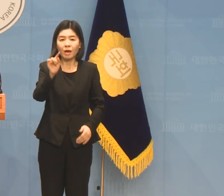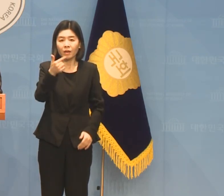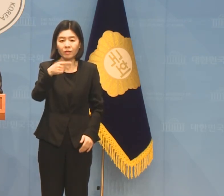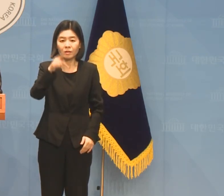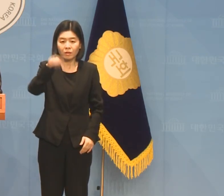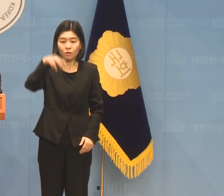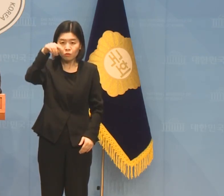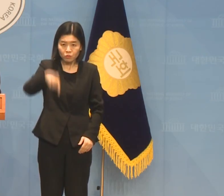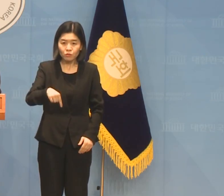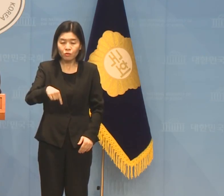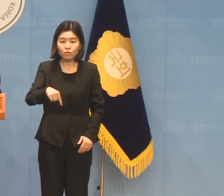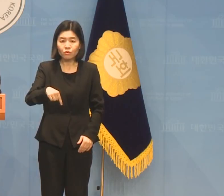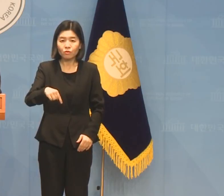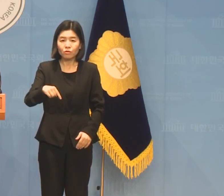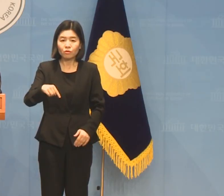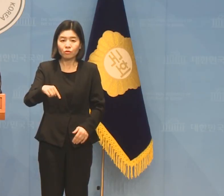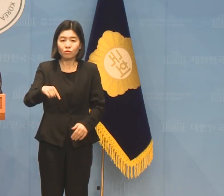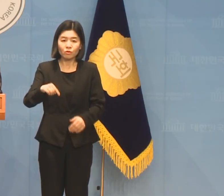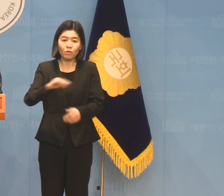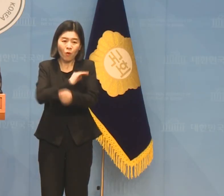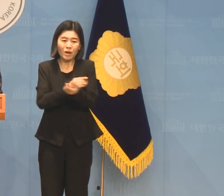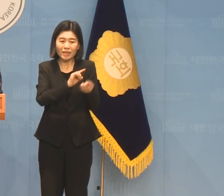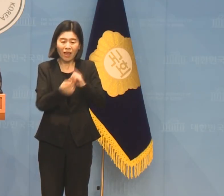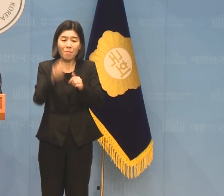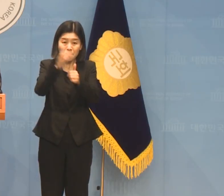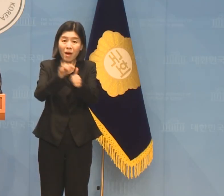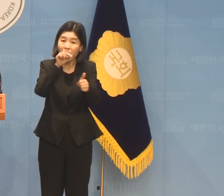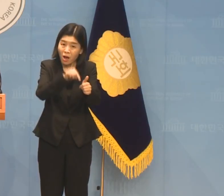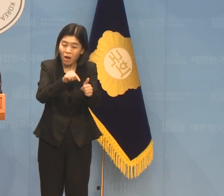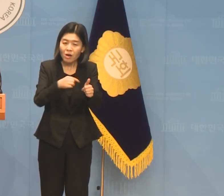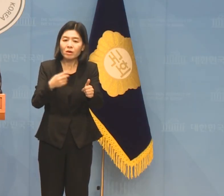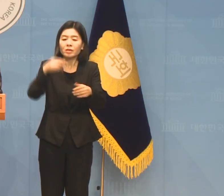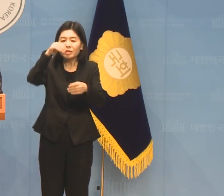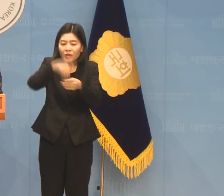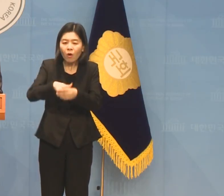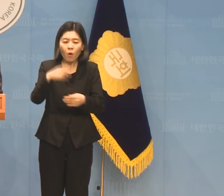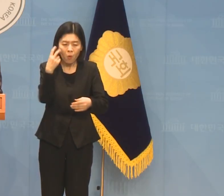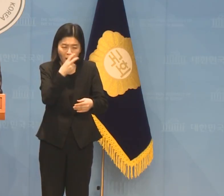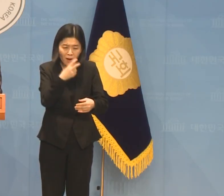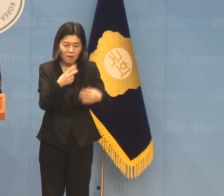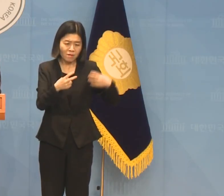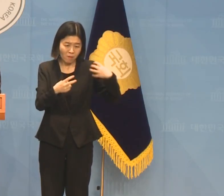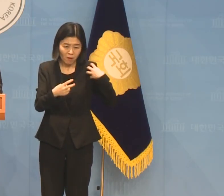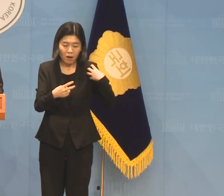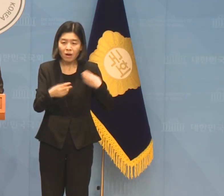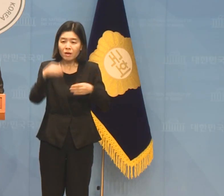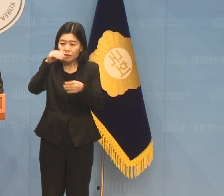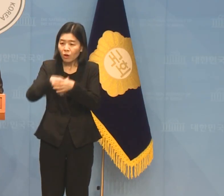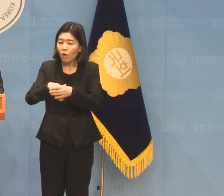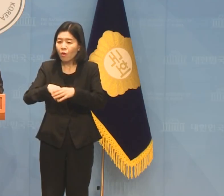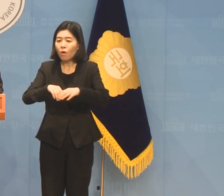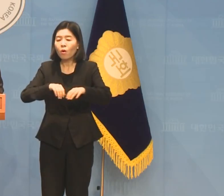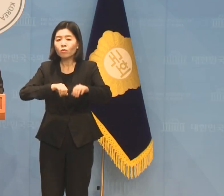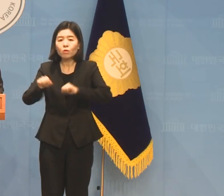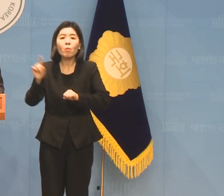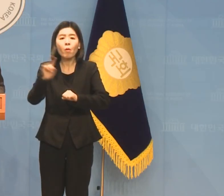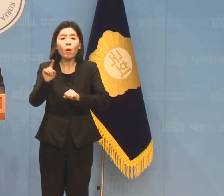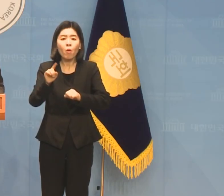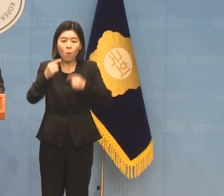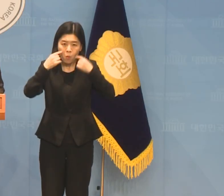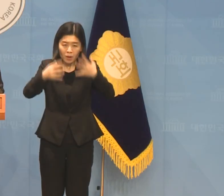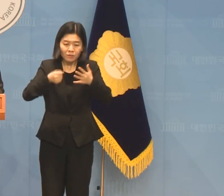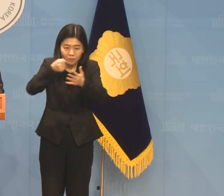한덕수 대행은 선거 관리를 할지 선거 운동을 할지 오늘 당장 정하십시오.